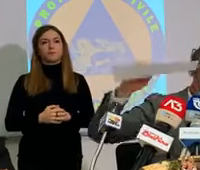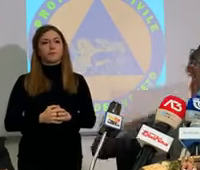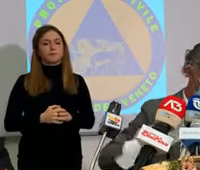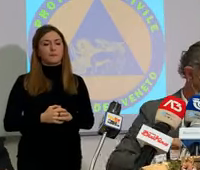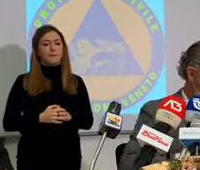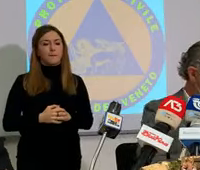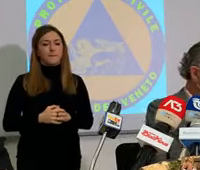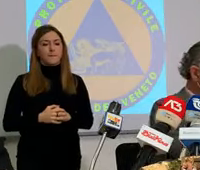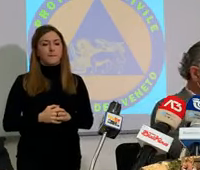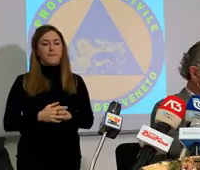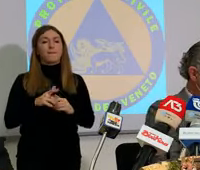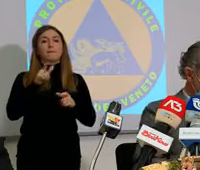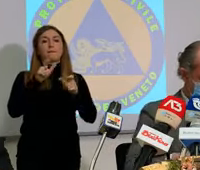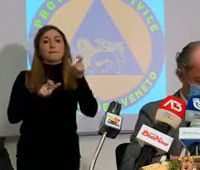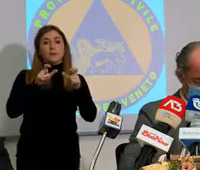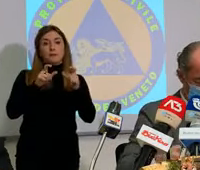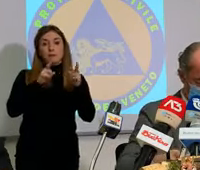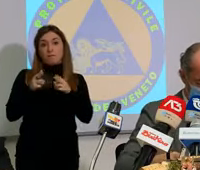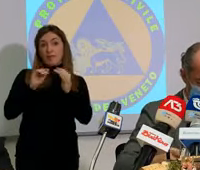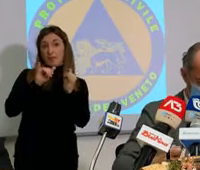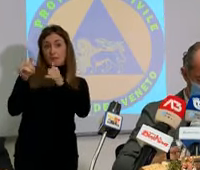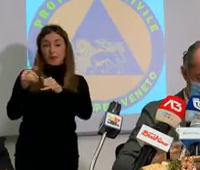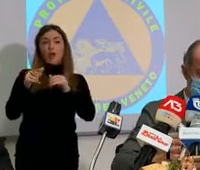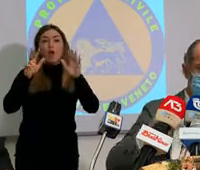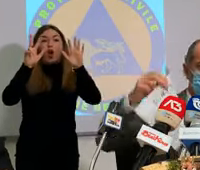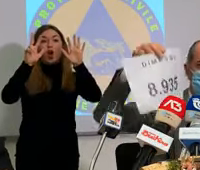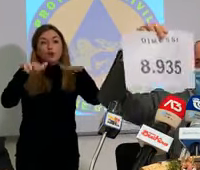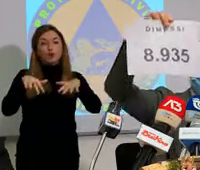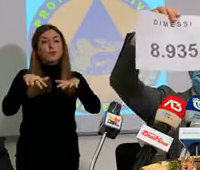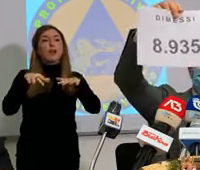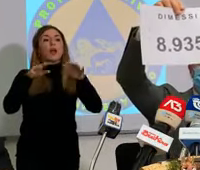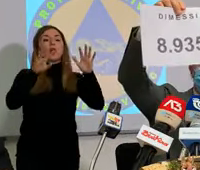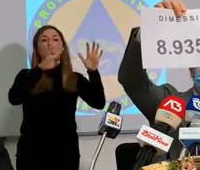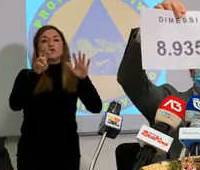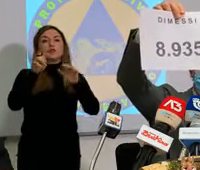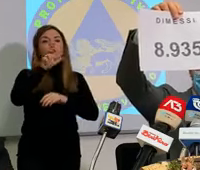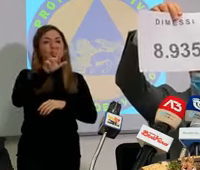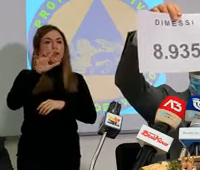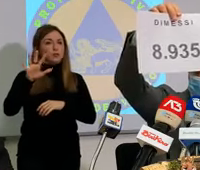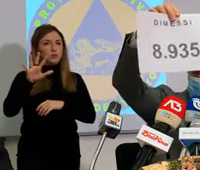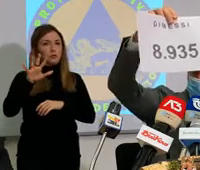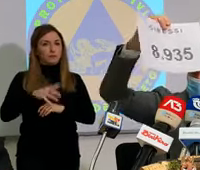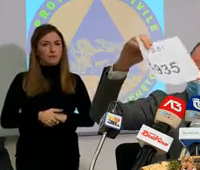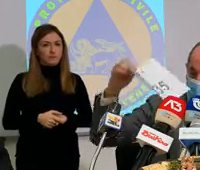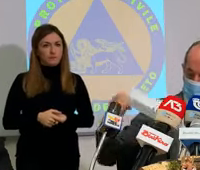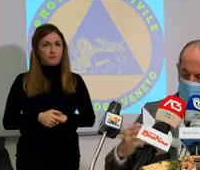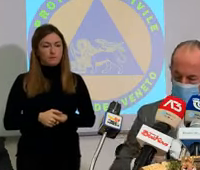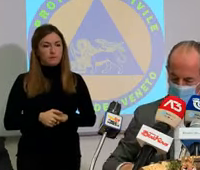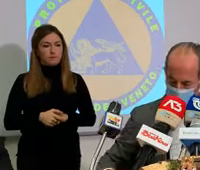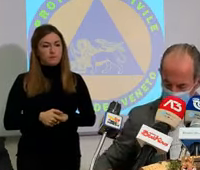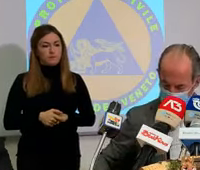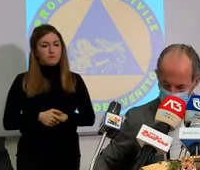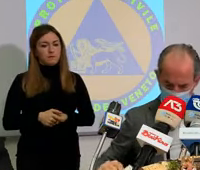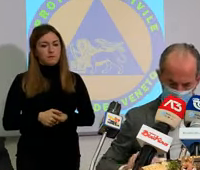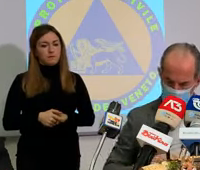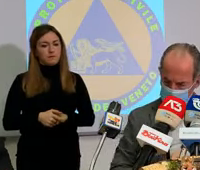i dimessi sono 8935 allora